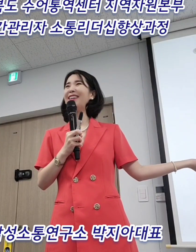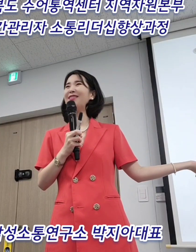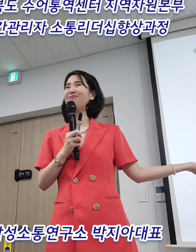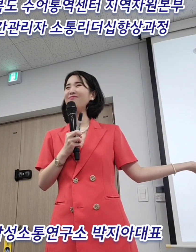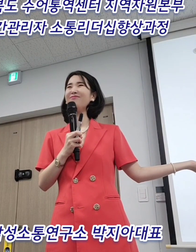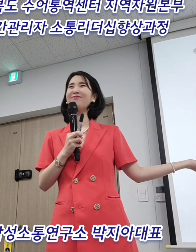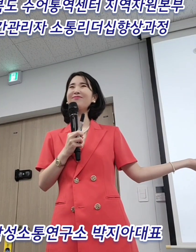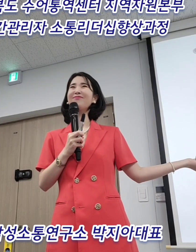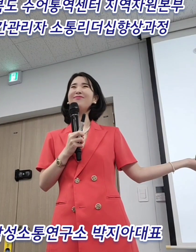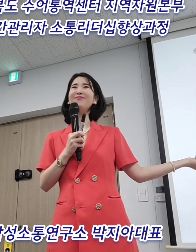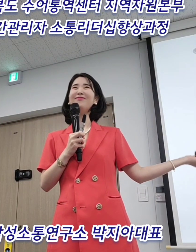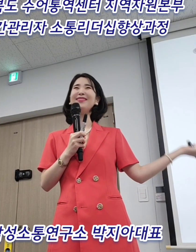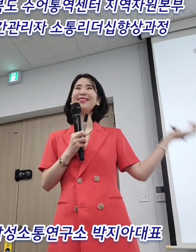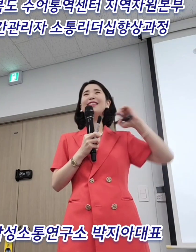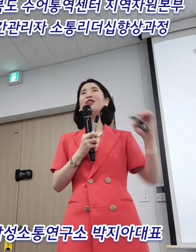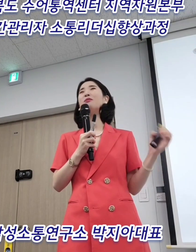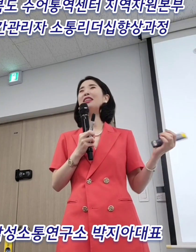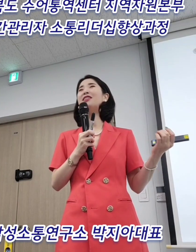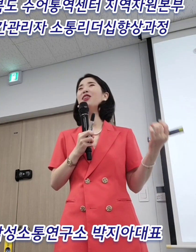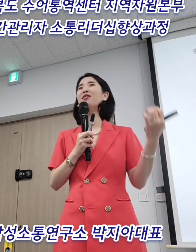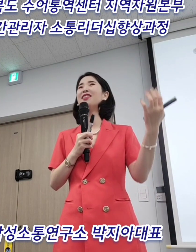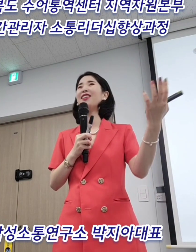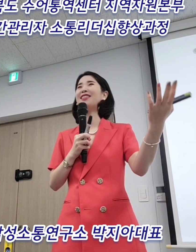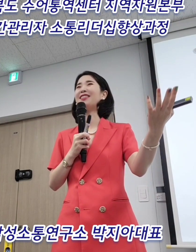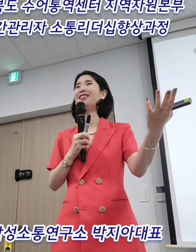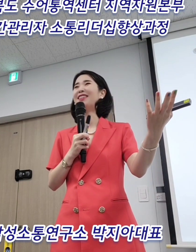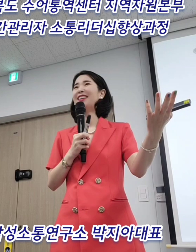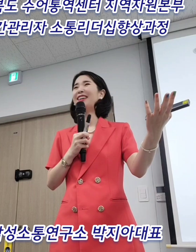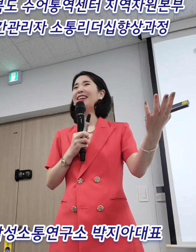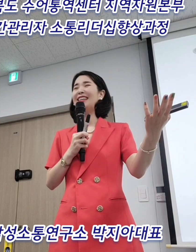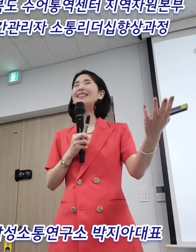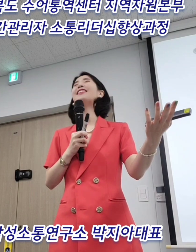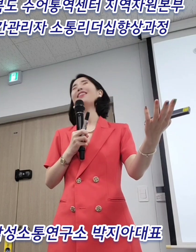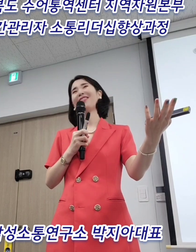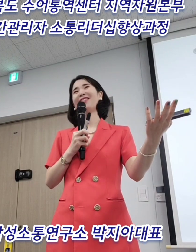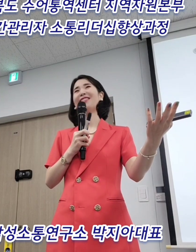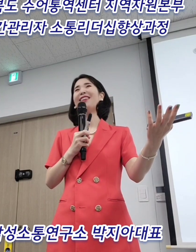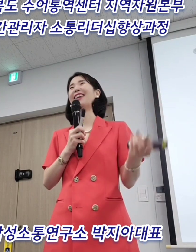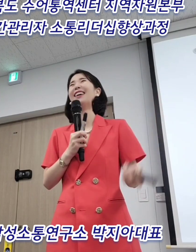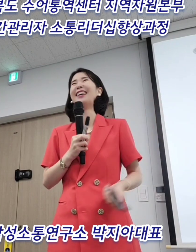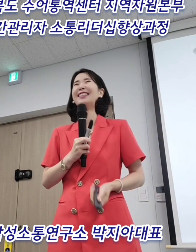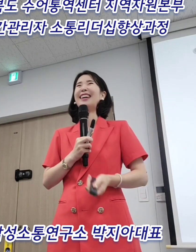교육과 있어요 여러분 있어요? 없어요? 있어요